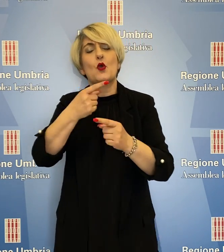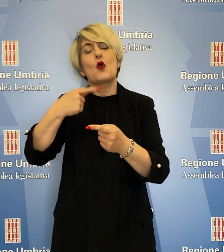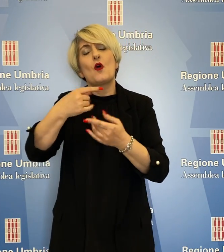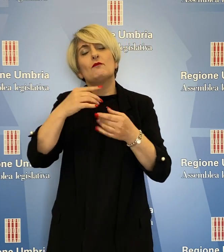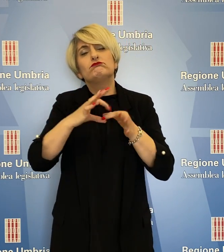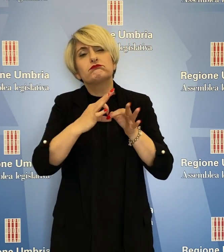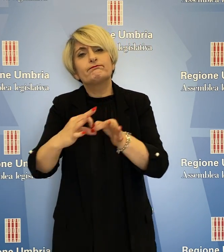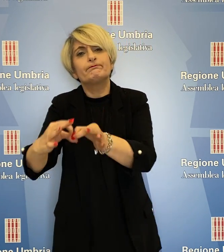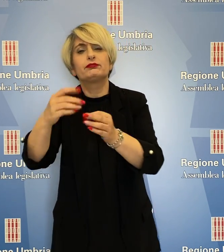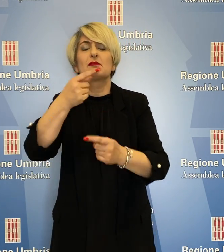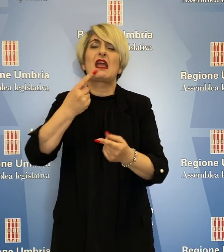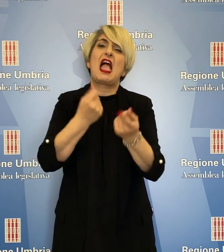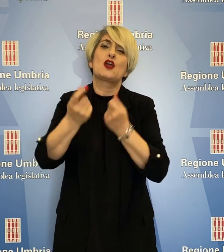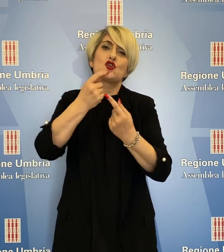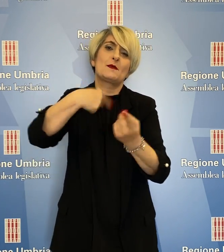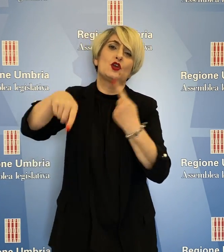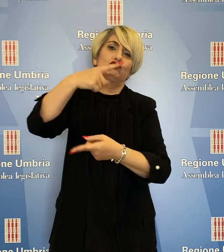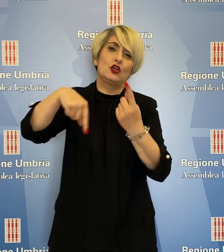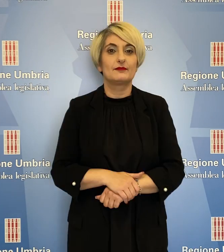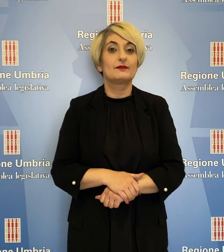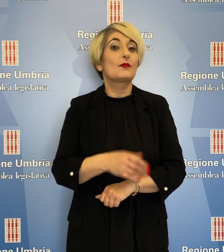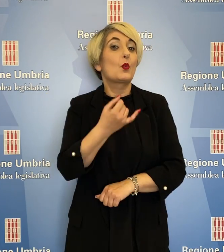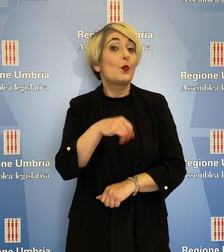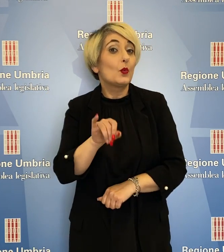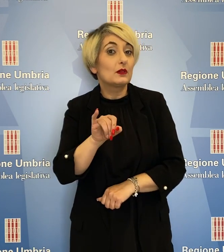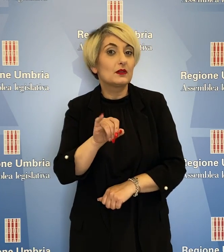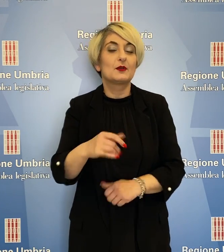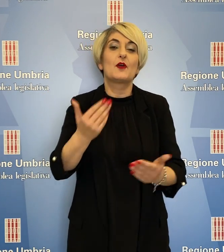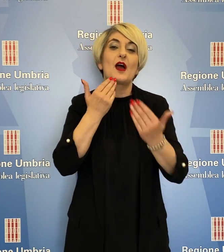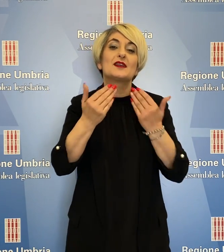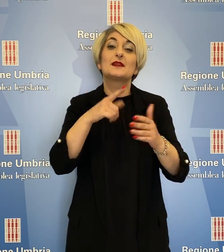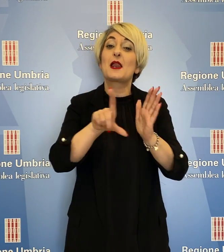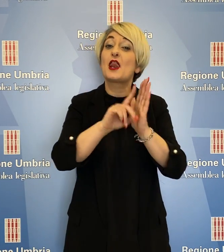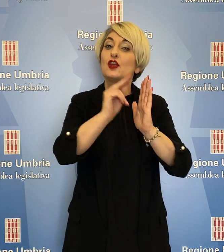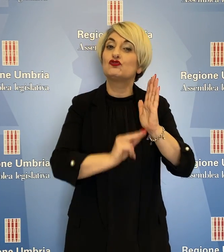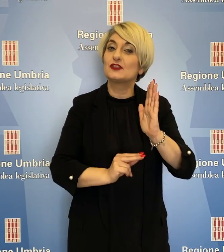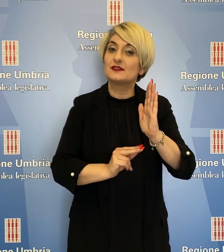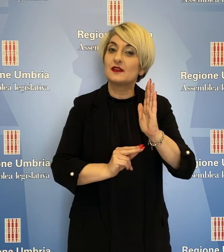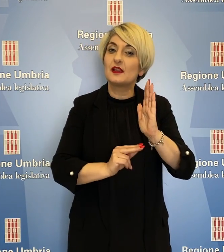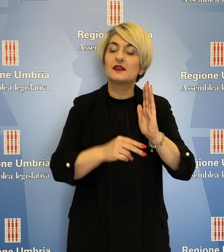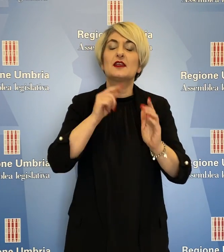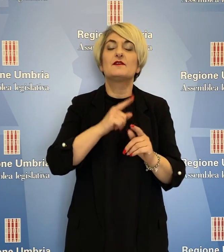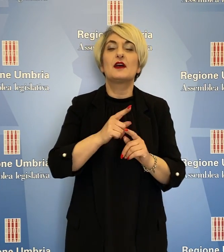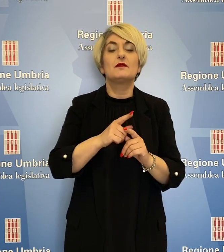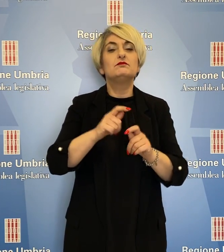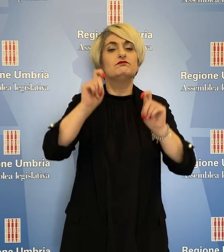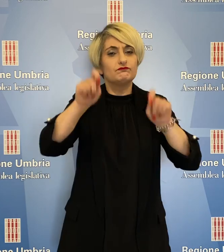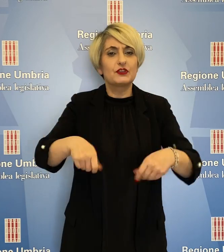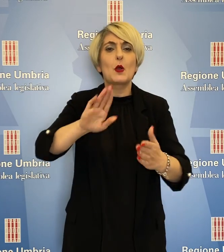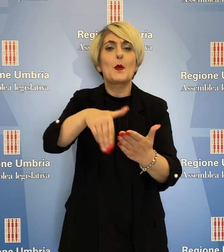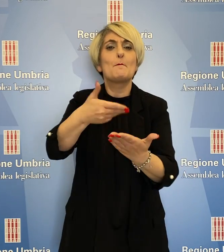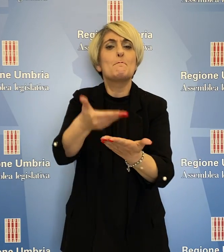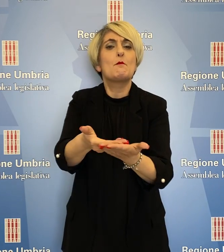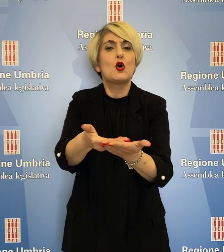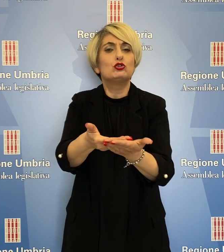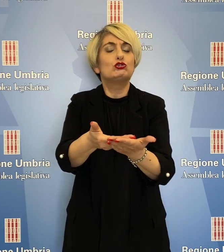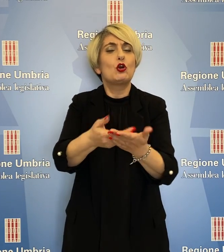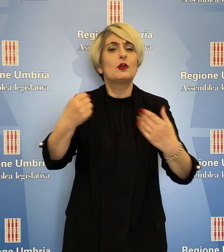filiere di economia circolare. Infine, l'Assemblea legislativa ha dato il via libera alla mozione promossa